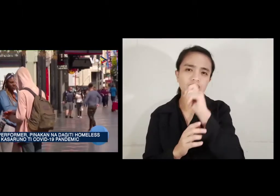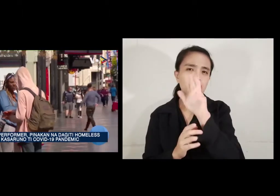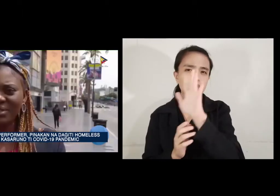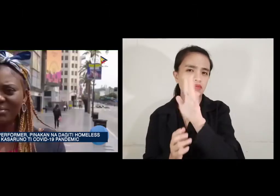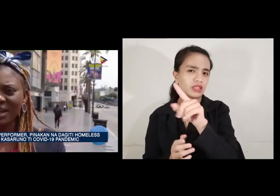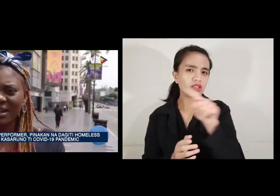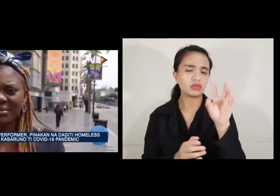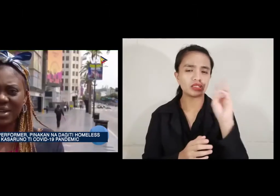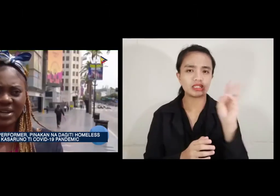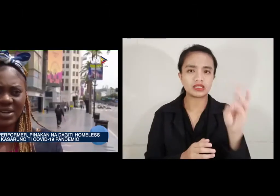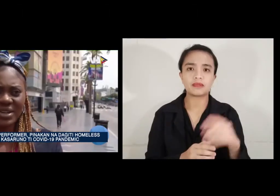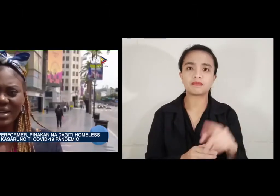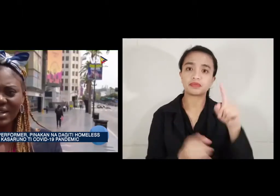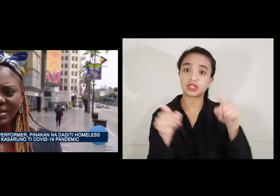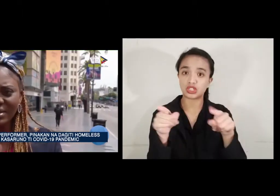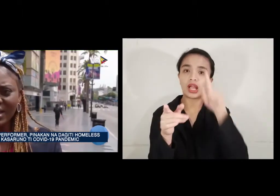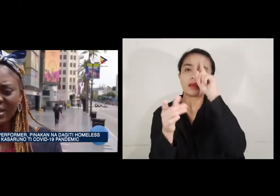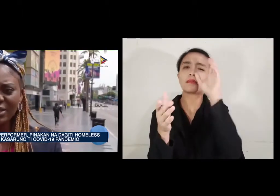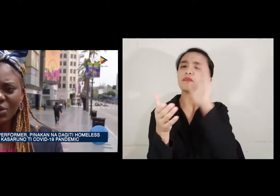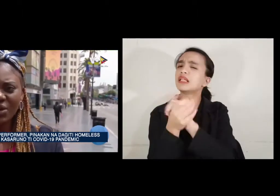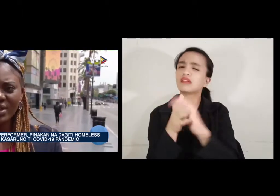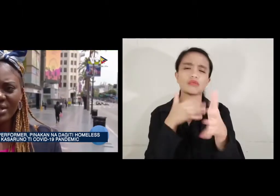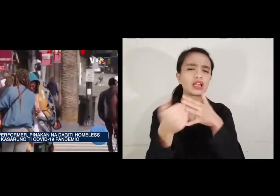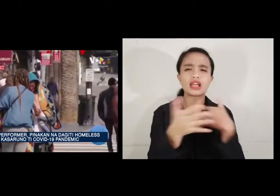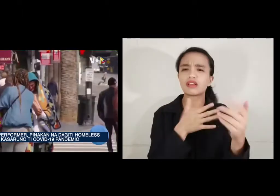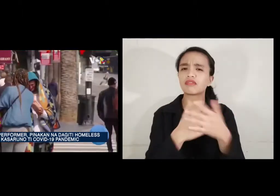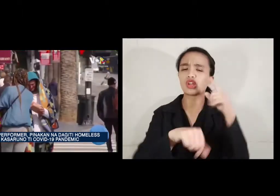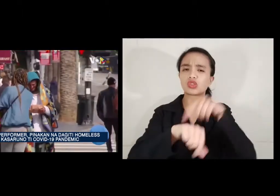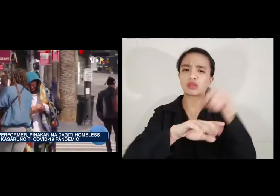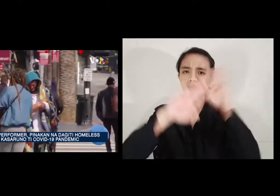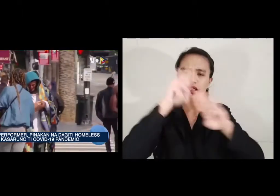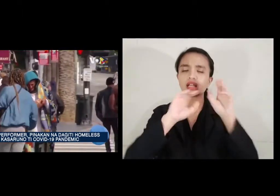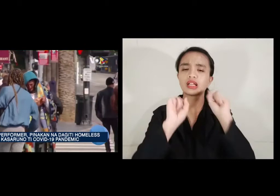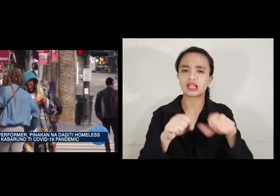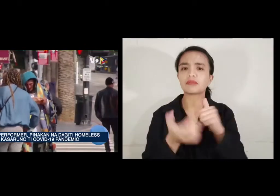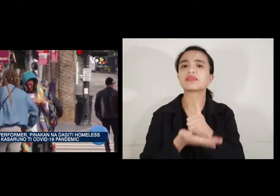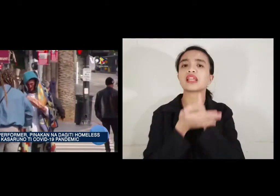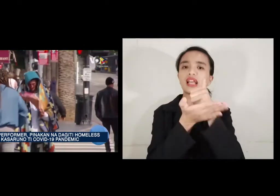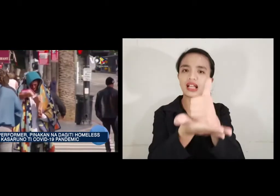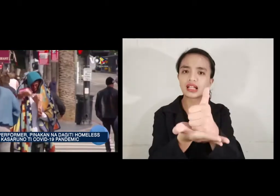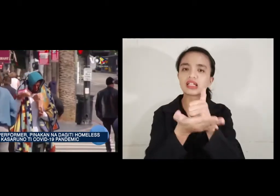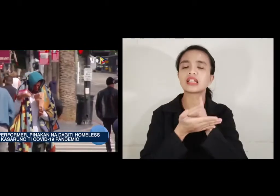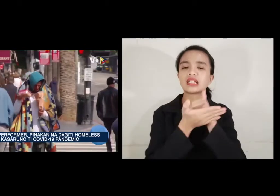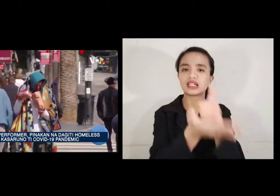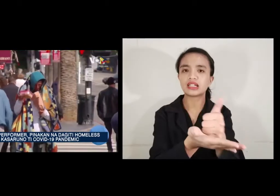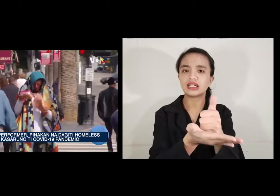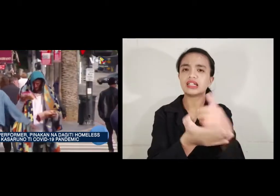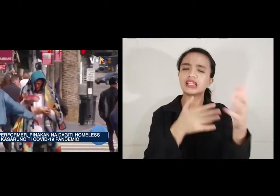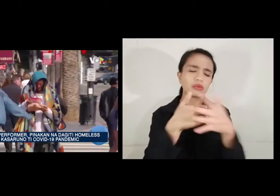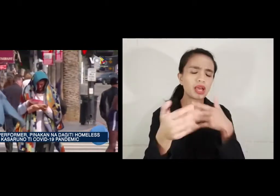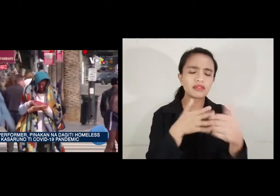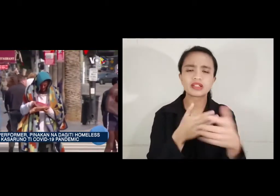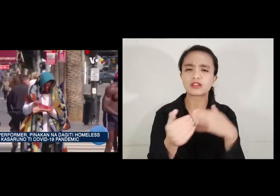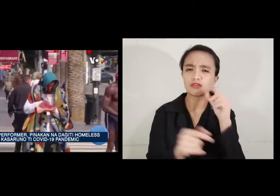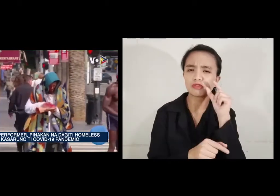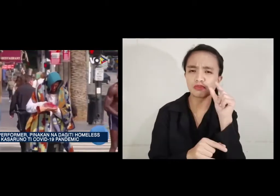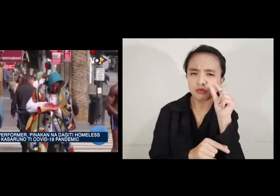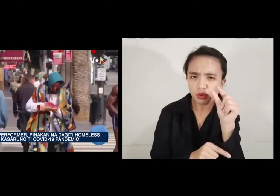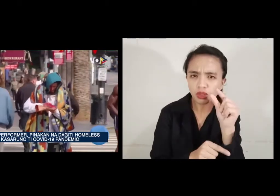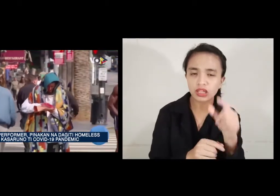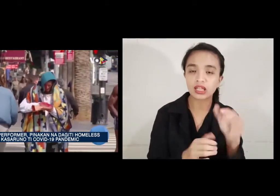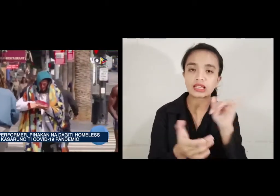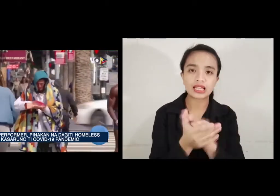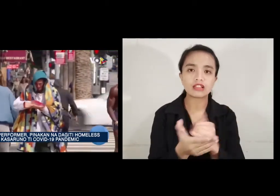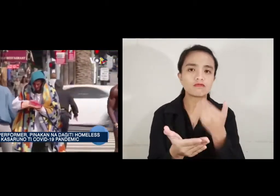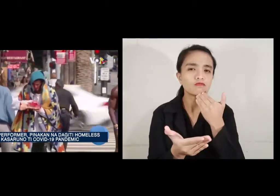60. Mamati isuna nga oray iti panawon ti krisis, no tumulong ti maysa iti pada na oray iti basit awagas, agbalin